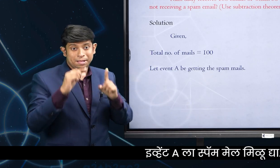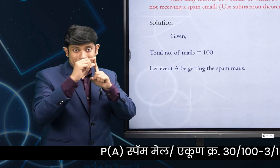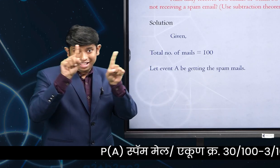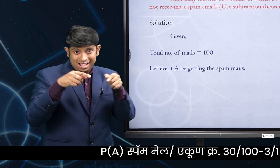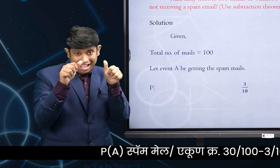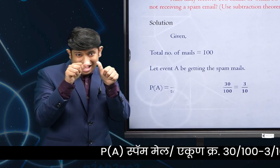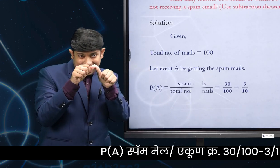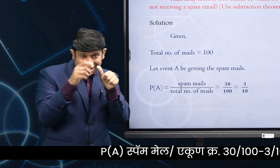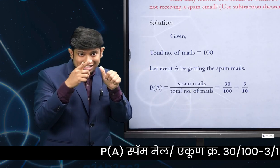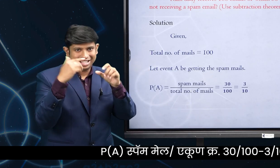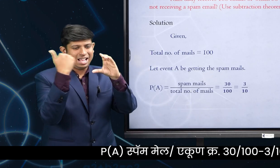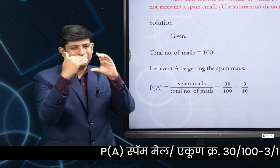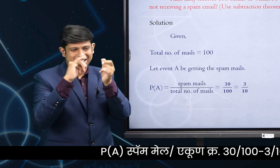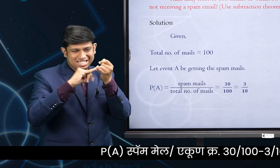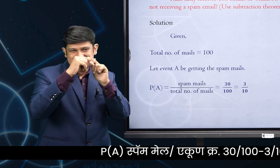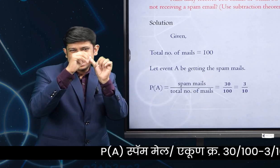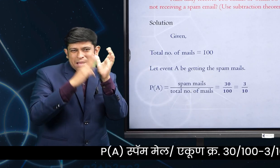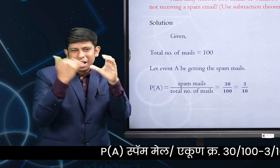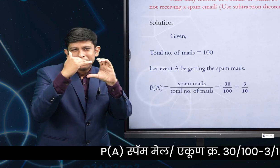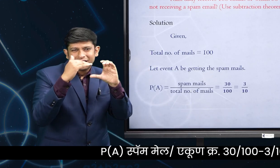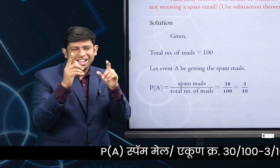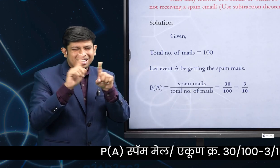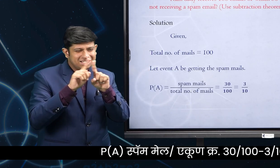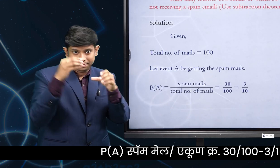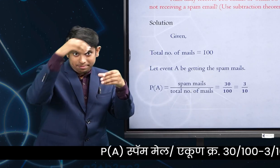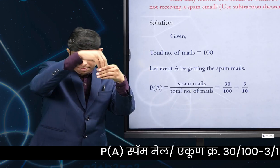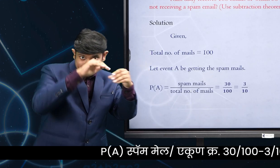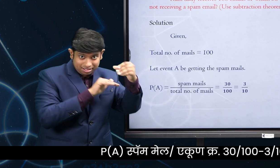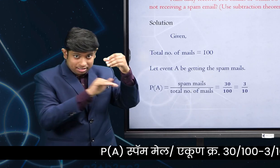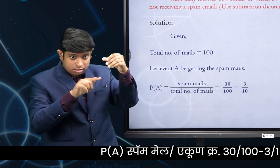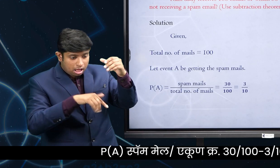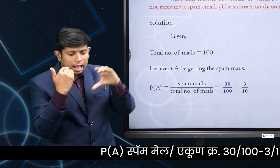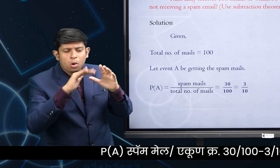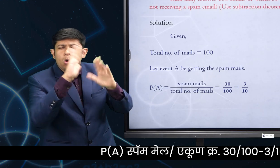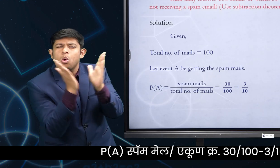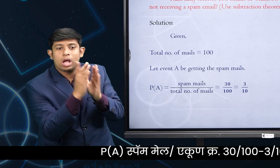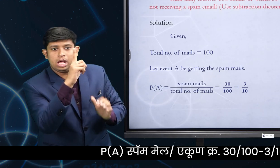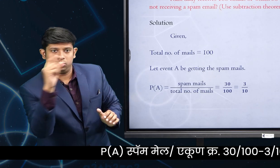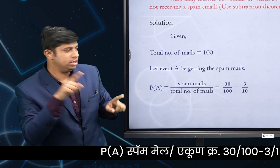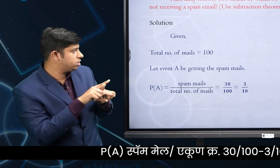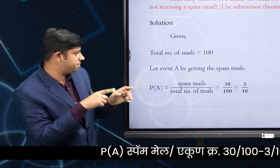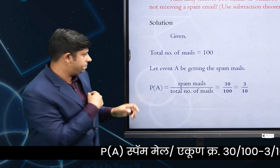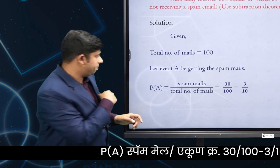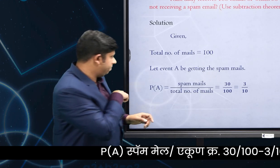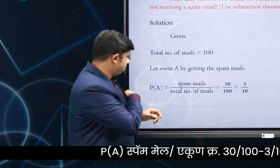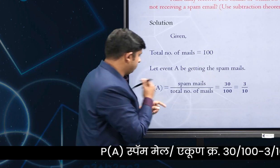पी कंसामध्ये ए स्पॅम मेल भागिले एकूण क्रमांक 30/100 वजा 3/10 च्या मेल.